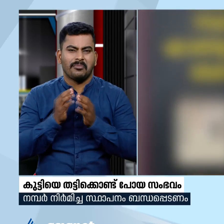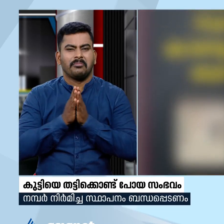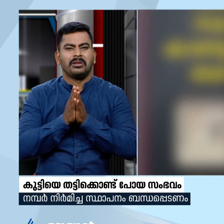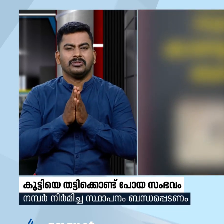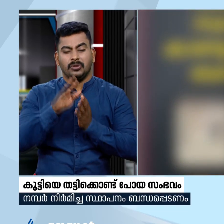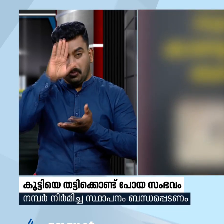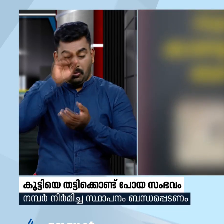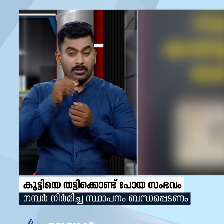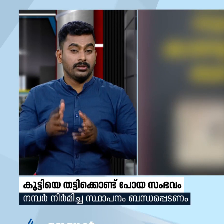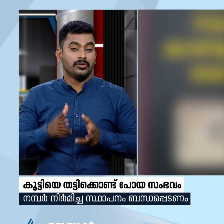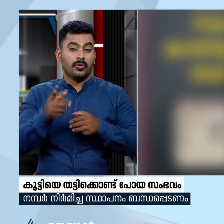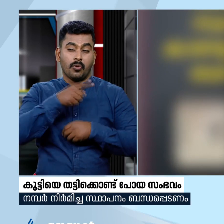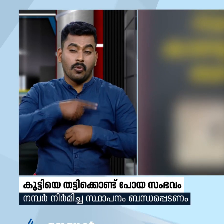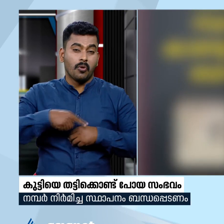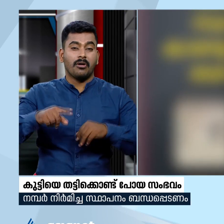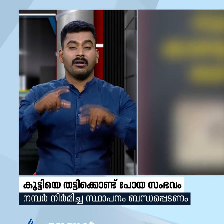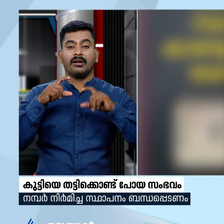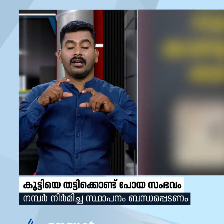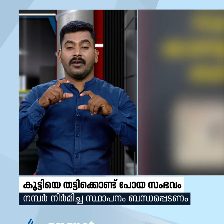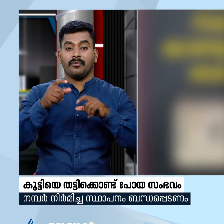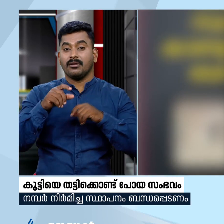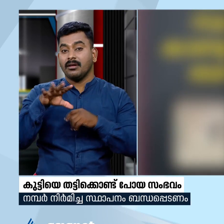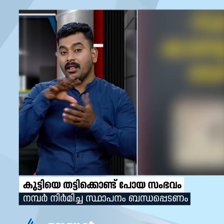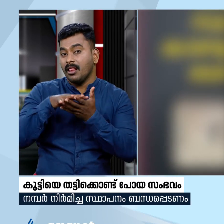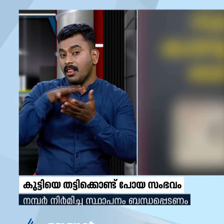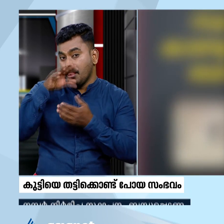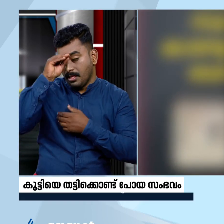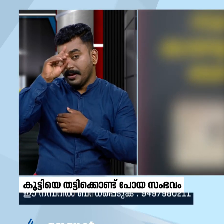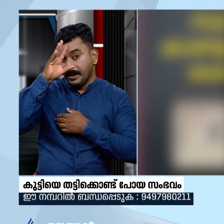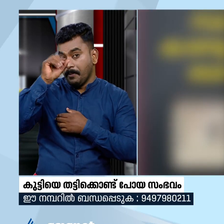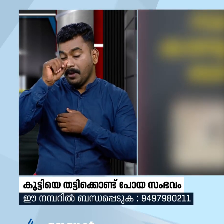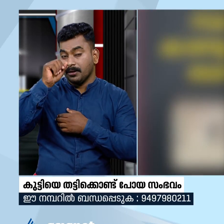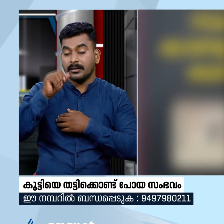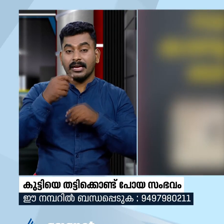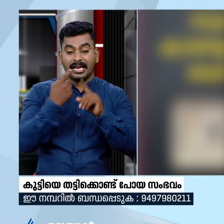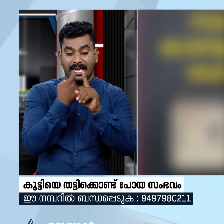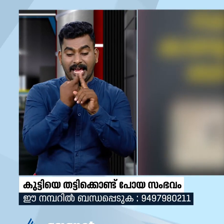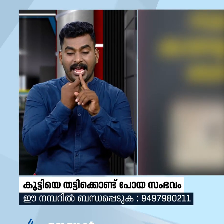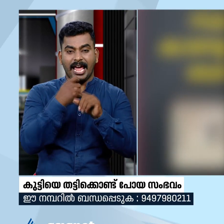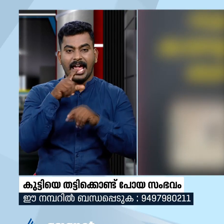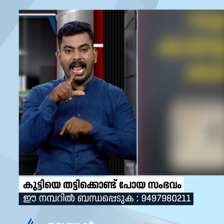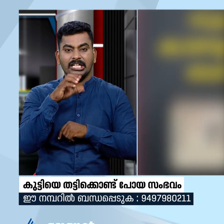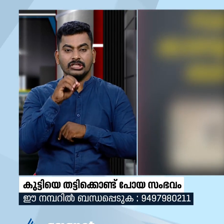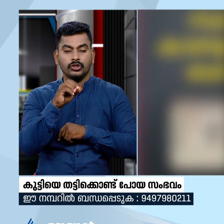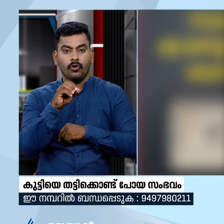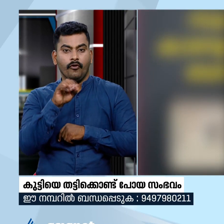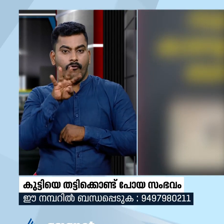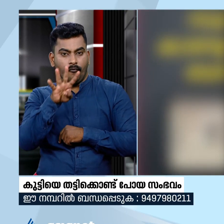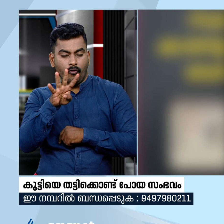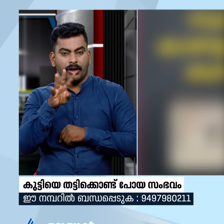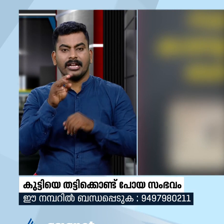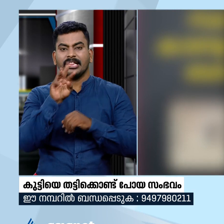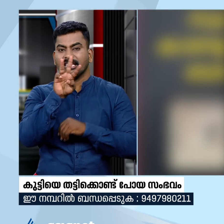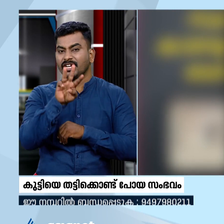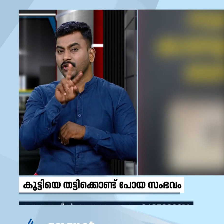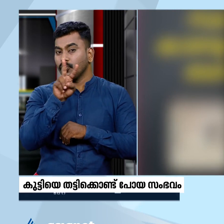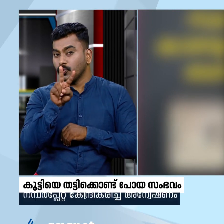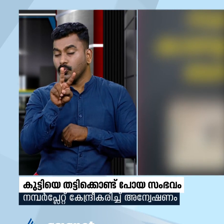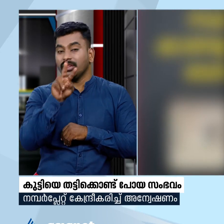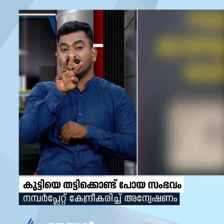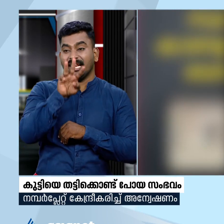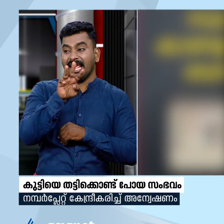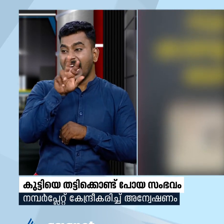ദൃശ്യങ്ങളിൽ ഈ കാറിന്റെ ദൃശ്യങ്ങൾ പതിഞ്ഞിരുന്നു. പല ദുരൂഹ സാഹചര്യവും ഇക്കാര്യത്തിൽ ഈ കാറിന്റെ വരവിലും പോക്കിലും ചില